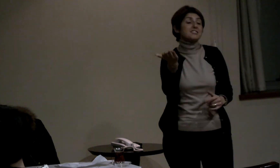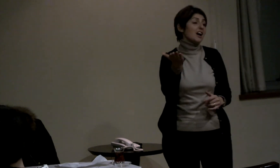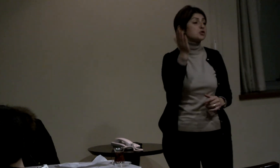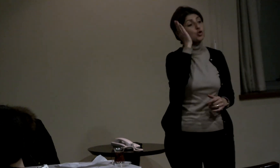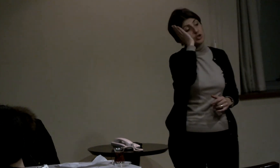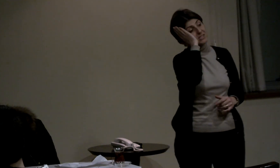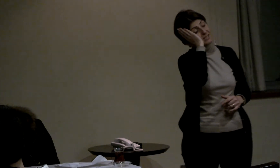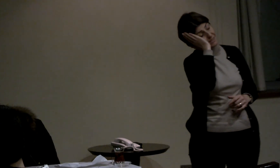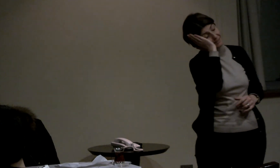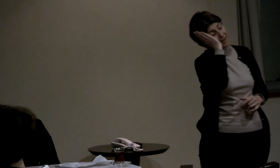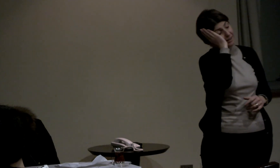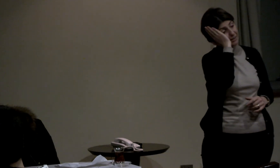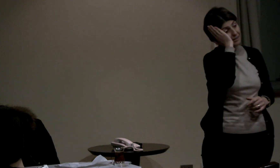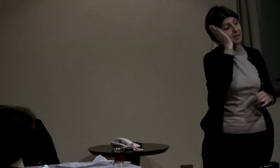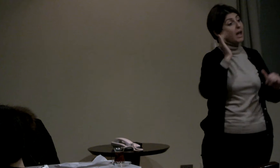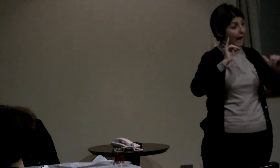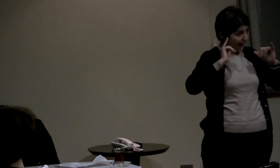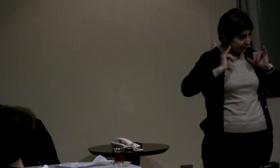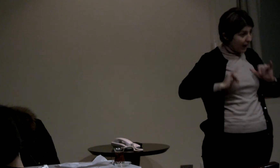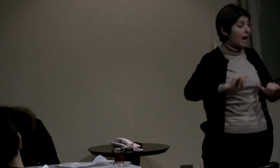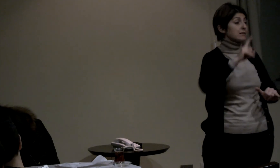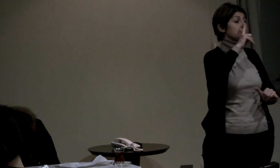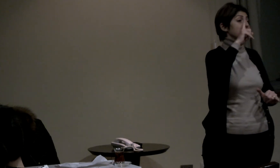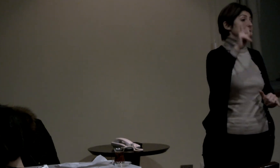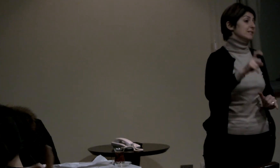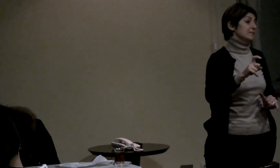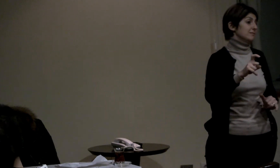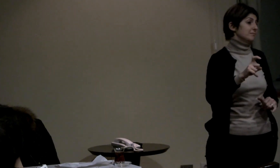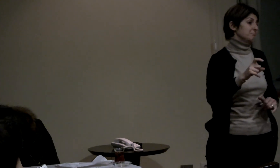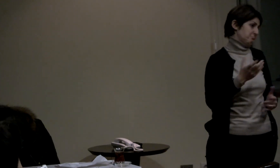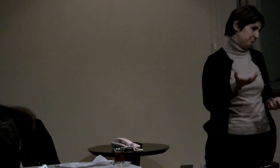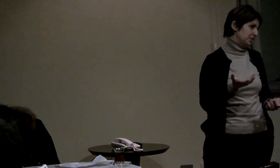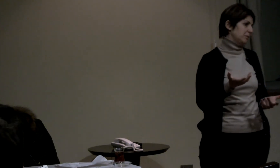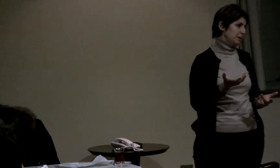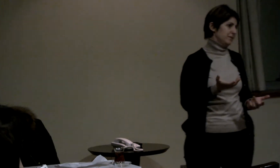yatağını soracaksınız. Yatak rahat mıydı? Gibi.